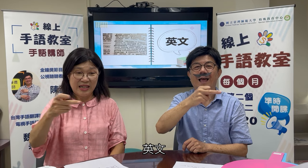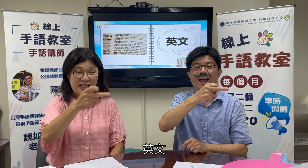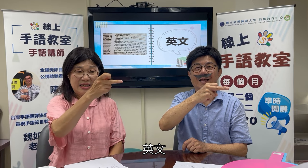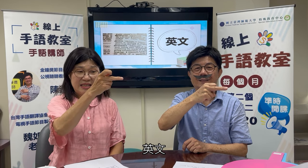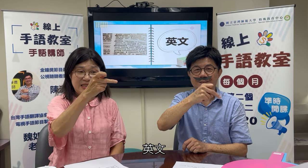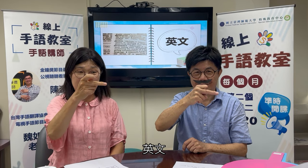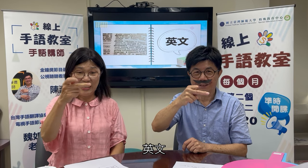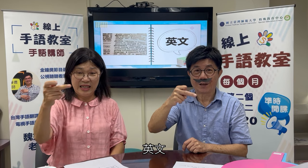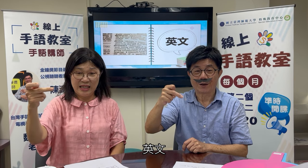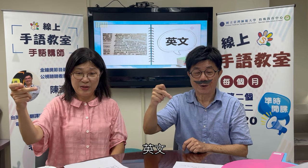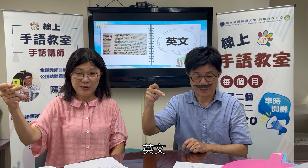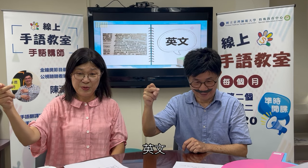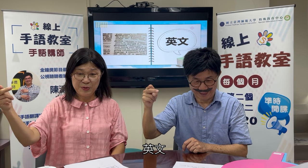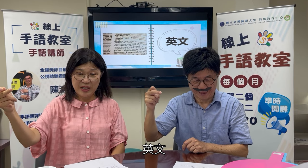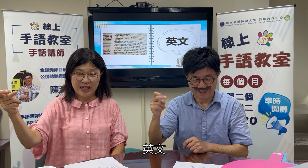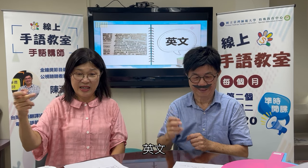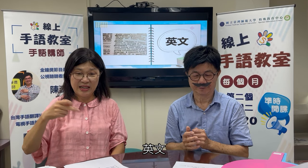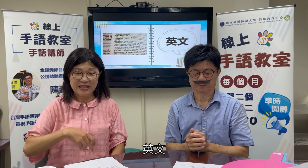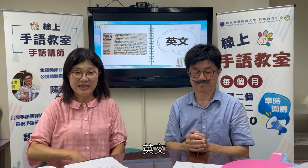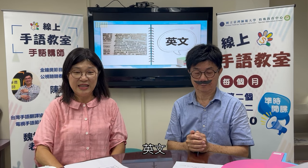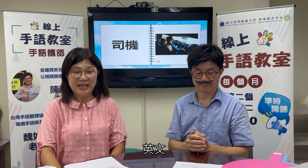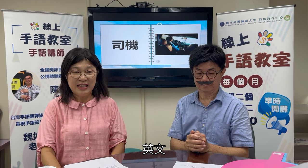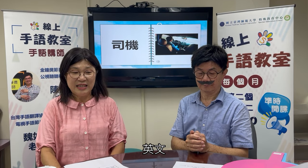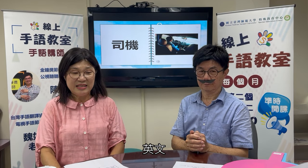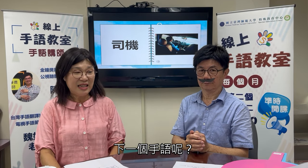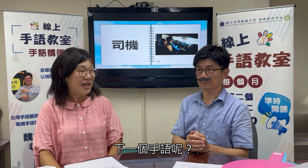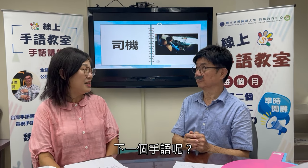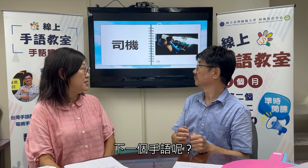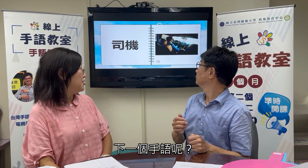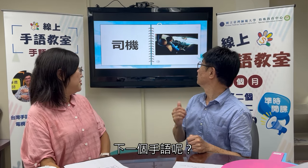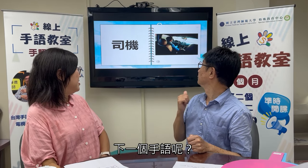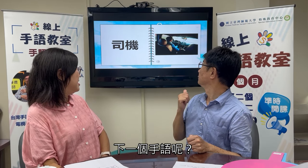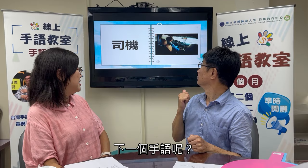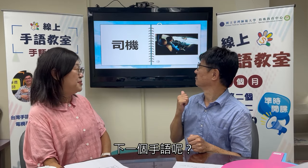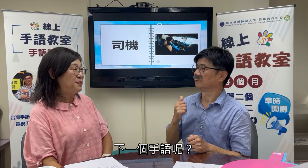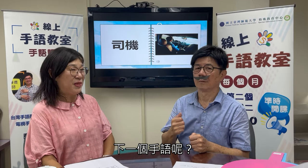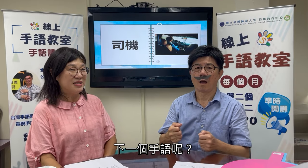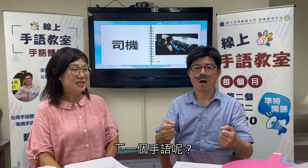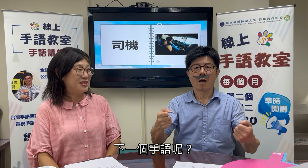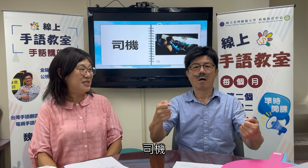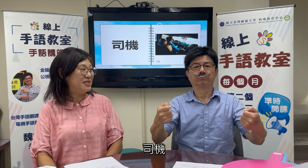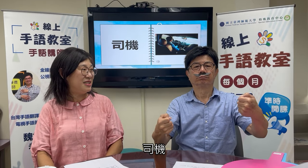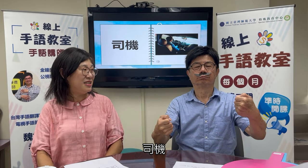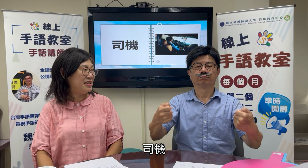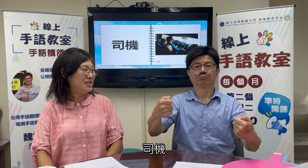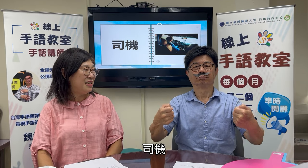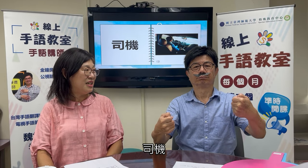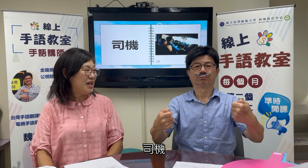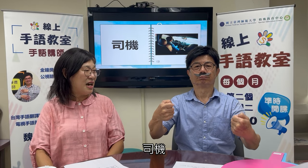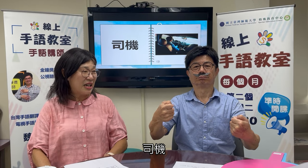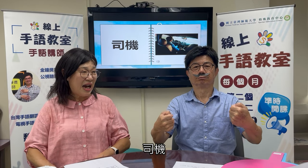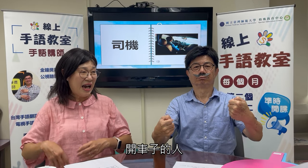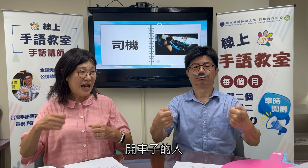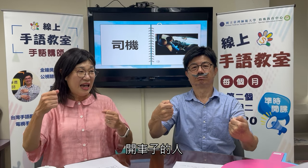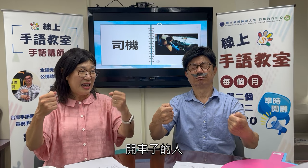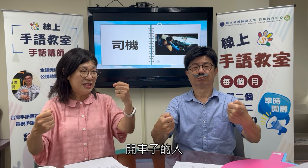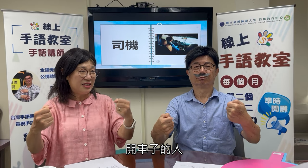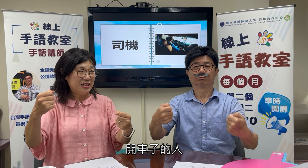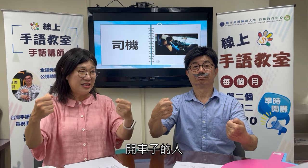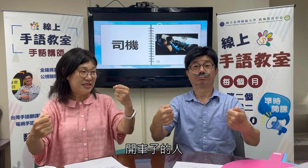文，英文。下一个手语呢，司机，开车子